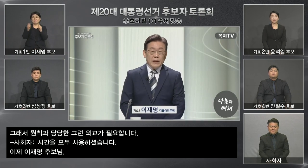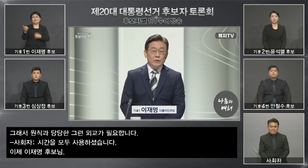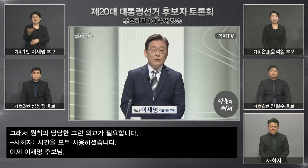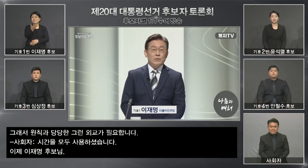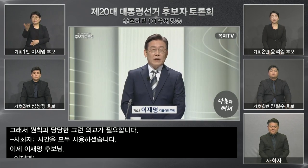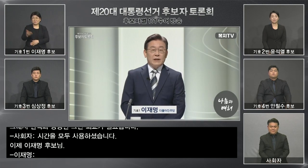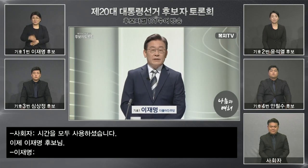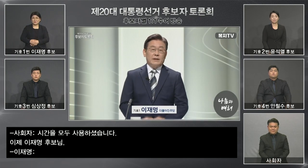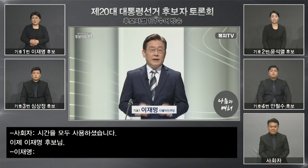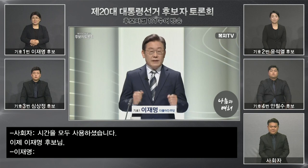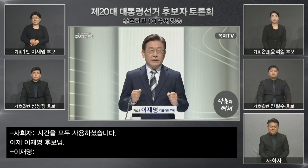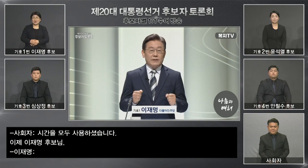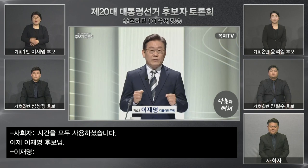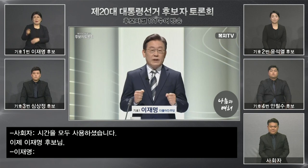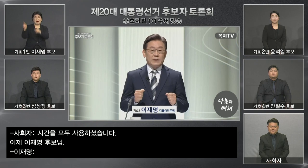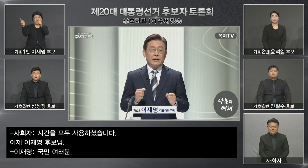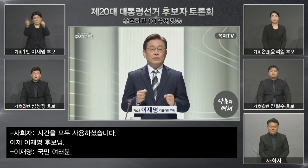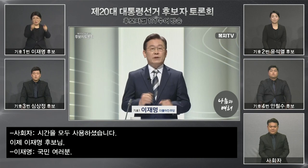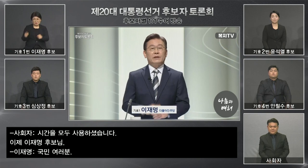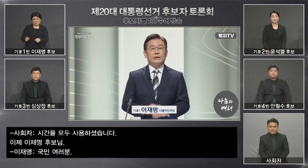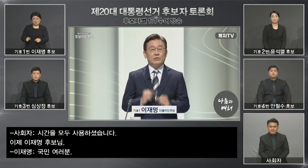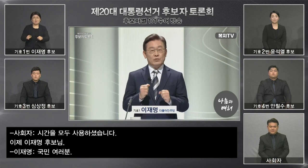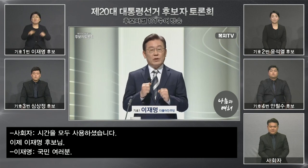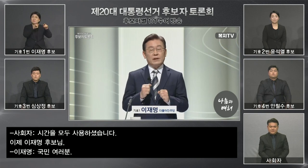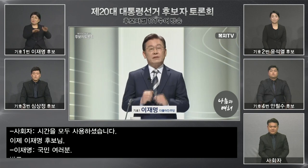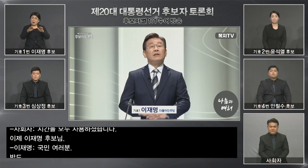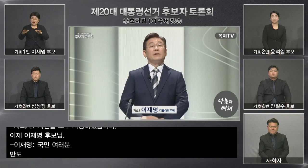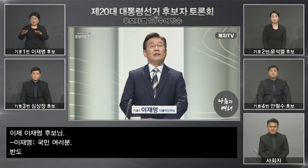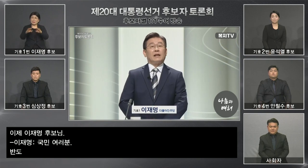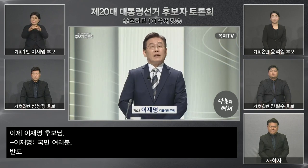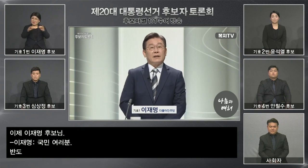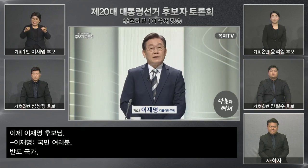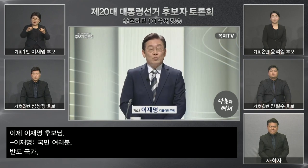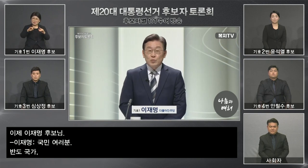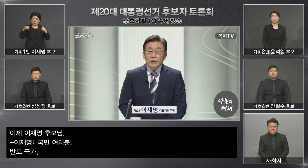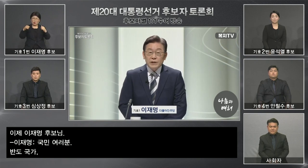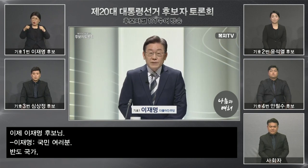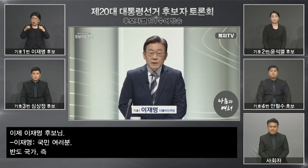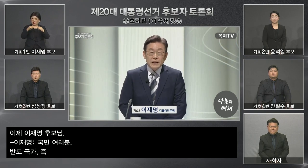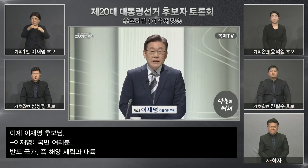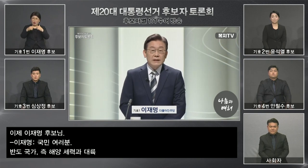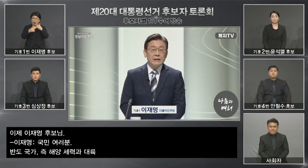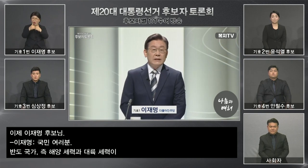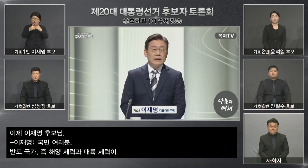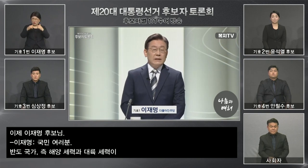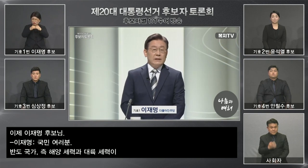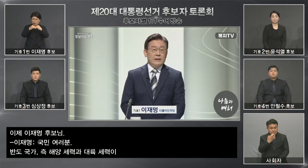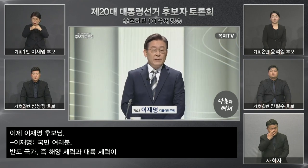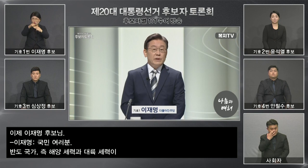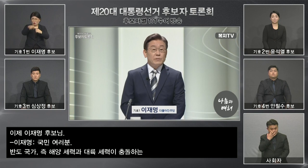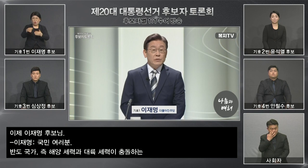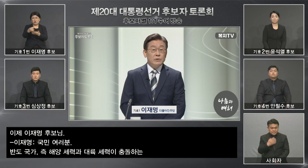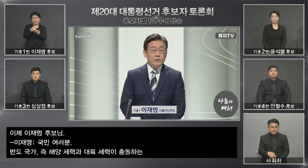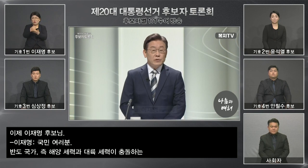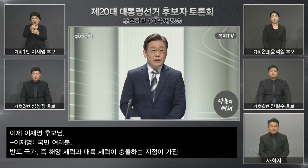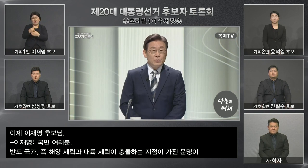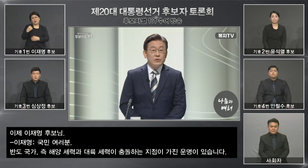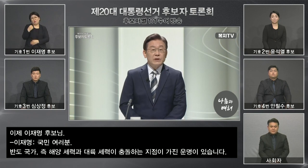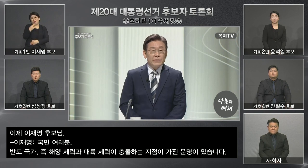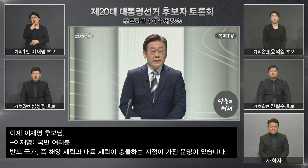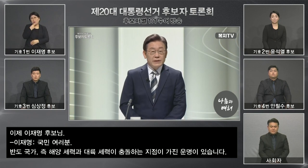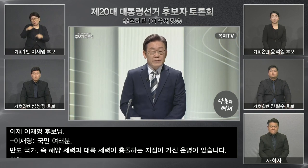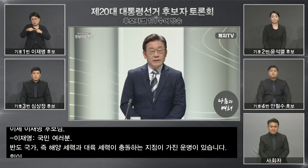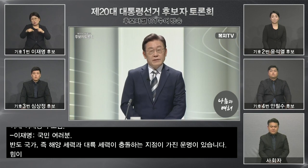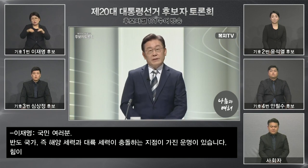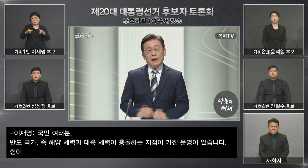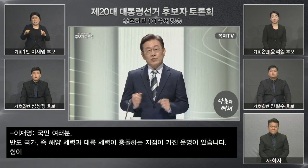반도국가, 즉 해양 세력과 대륙 세력이 충돌하는 지점이 있는 나라가 가진 운명이 있습니다. 힘이 없고 지도자가